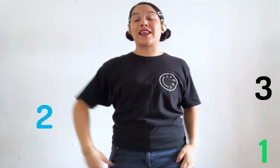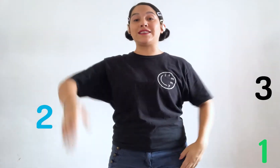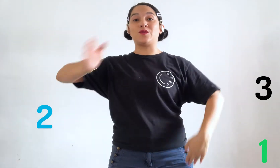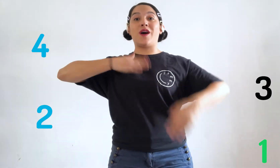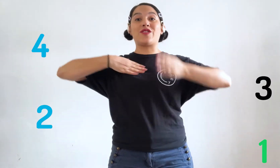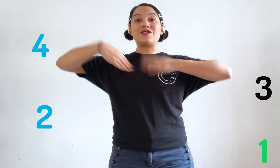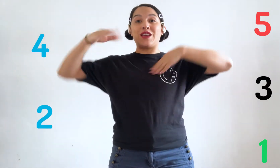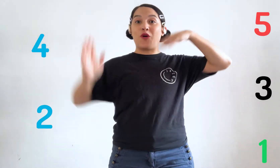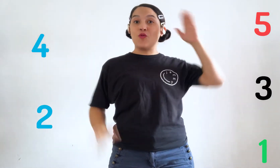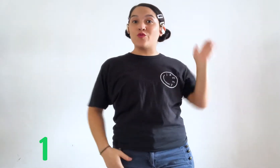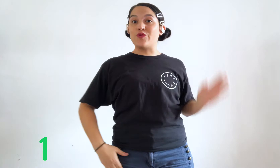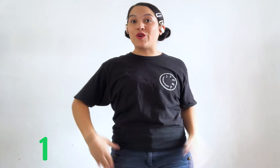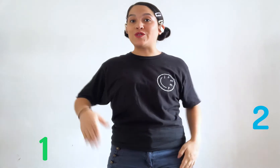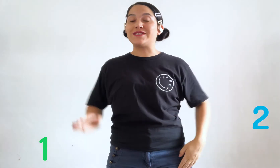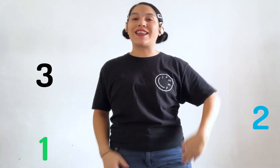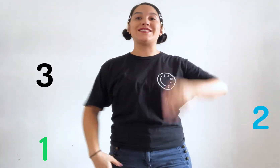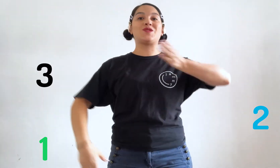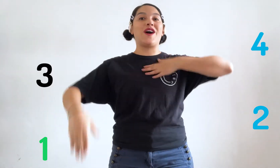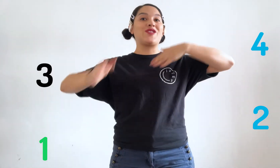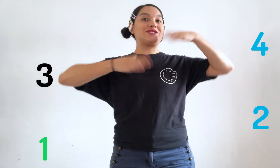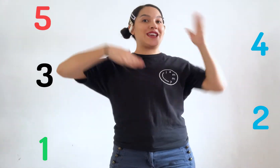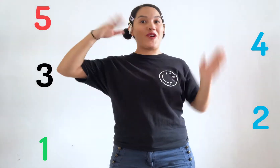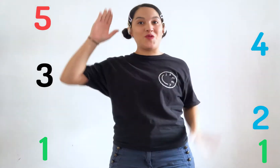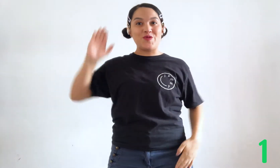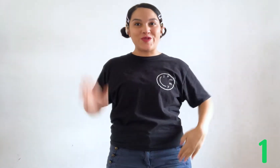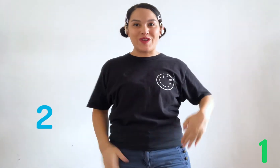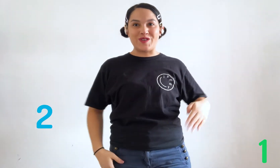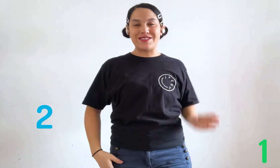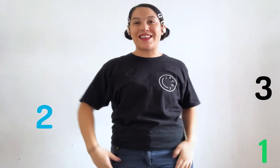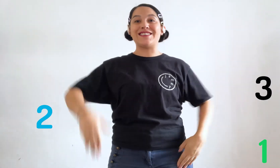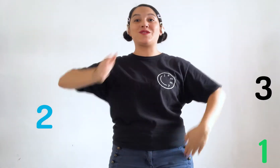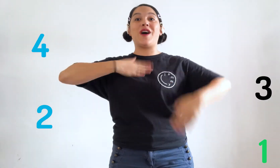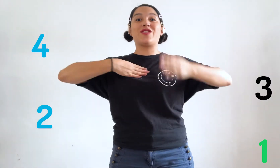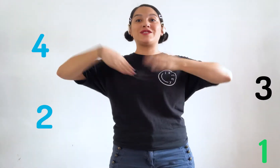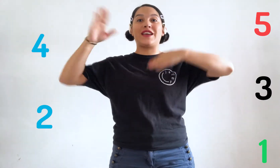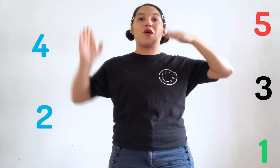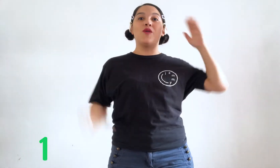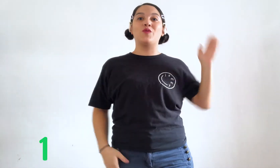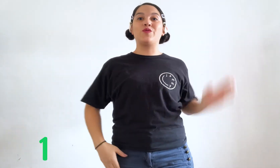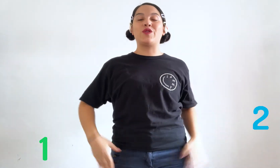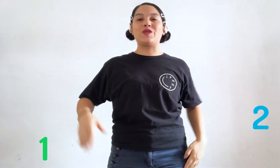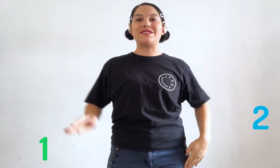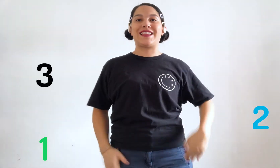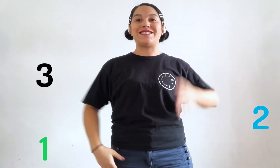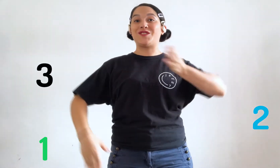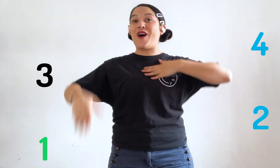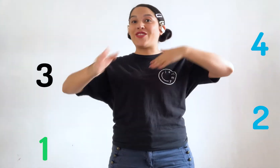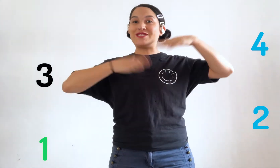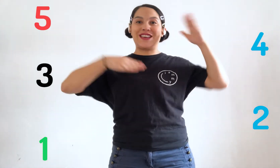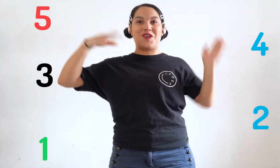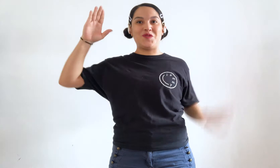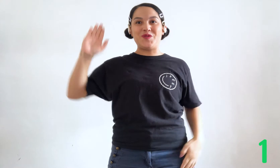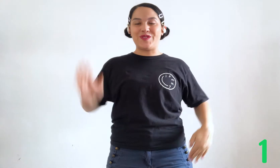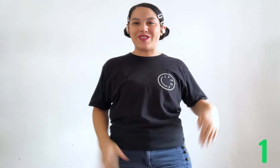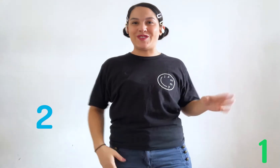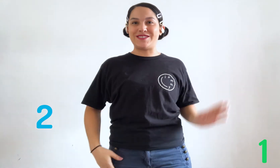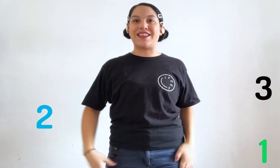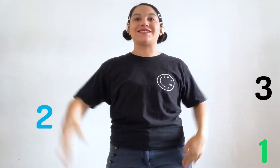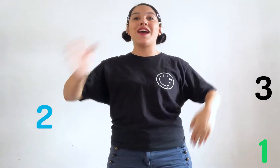3, 4, 5. 1, 2, 3, 4, 5. 1, 2, 3, 4, 5. 1, 2, 3, 4, 5. 1, 2, 3,